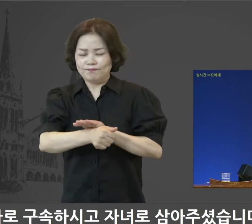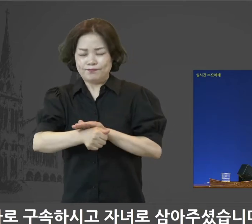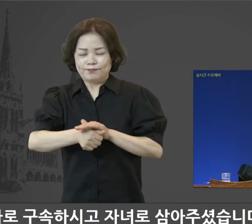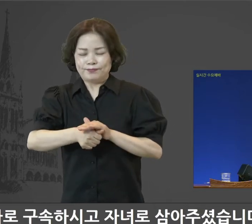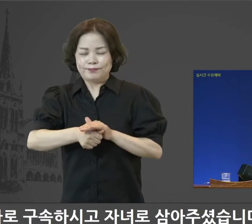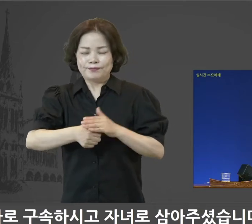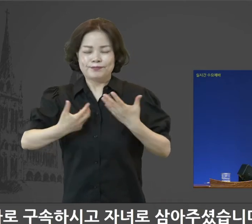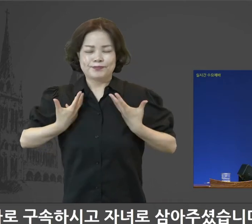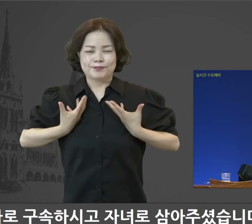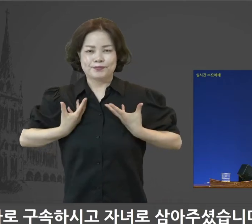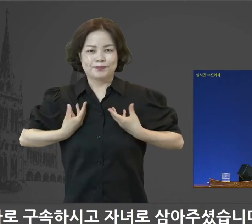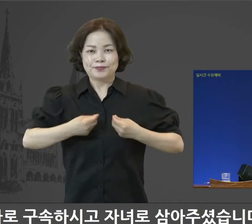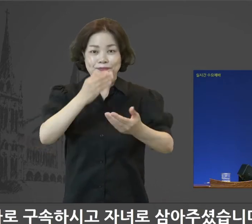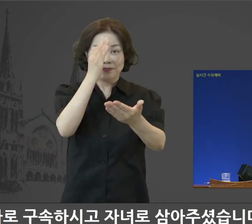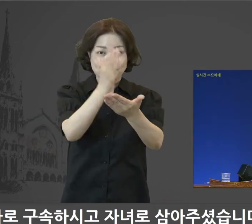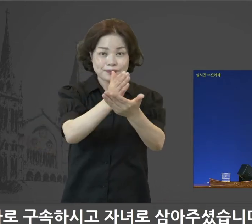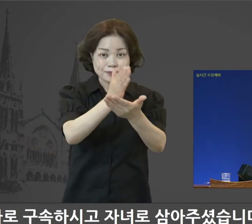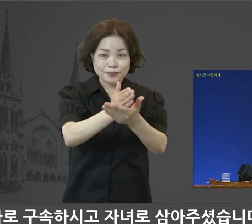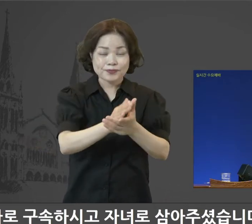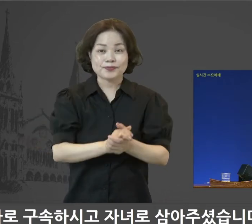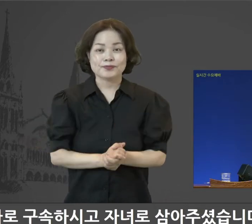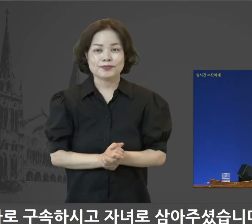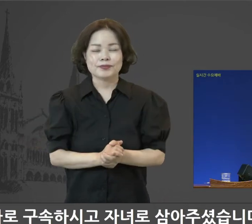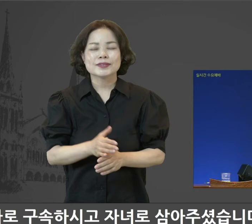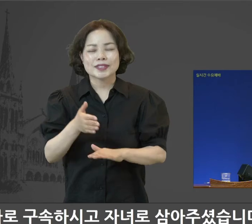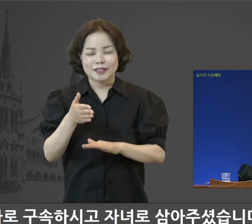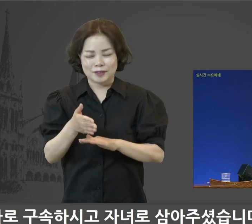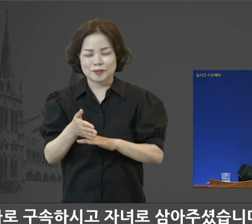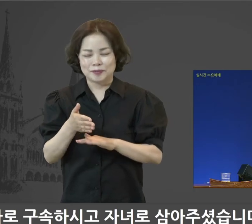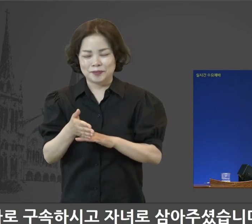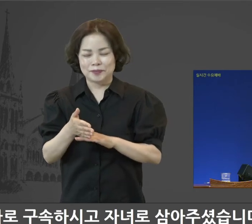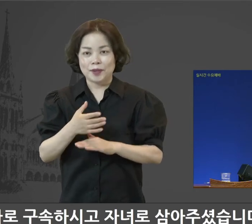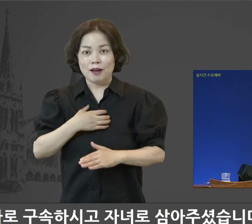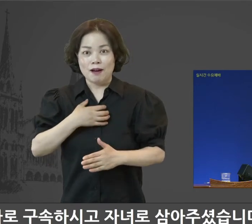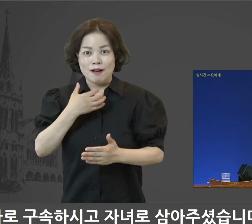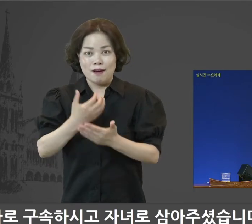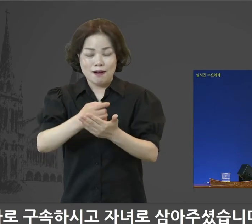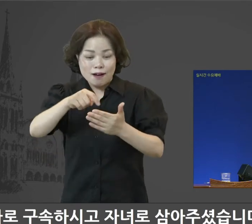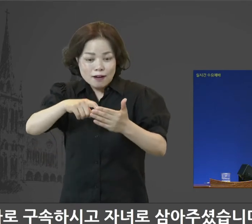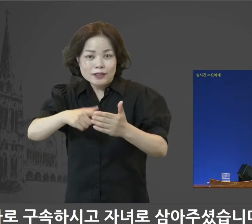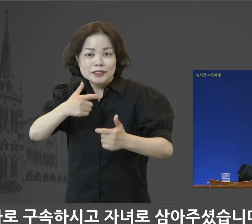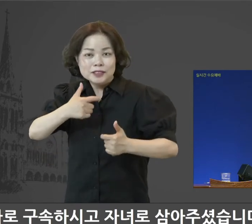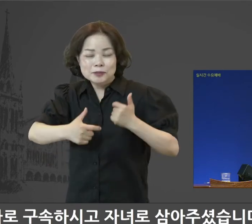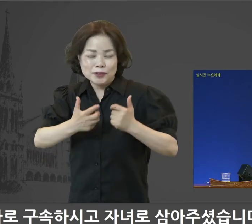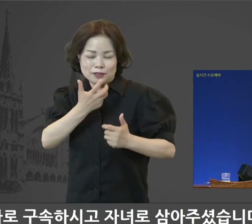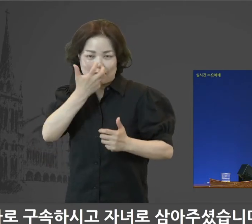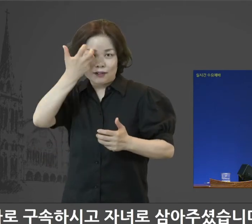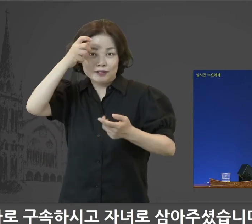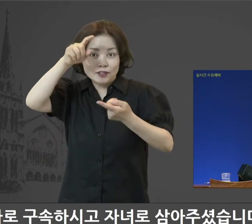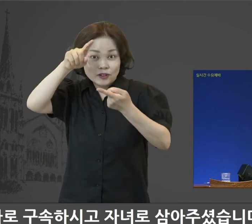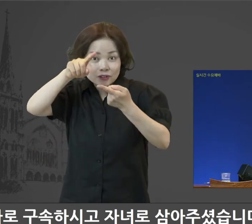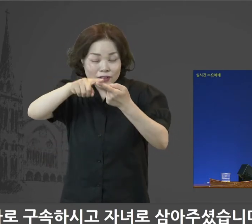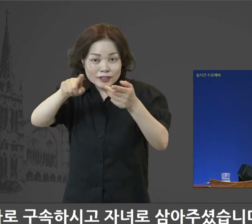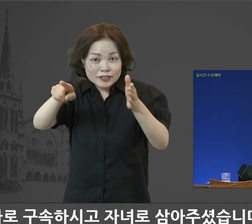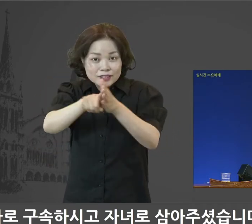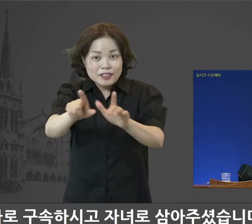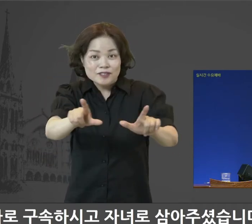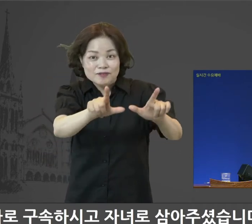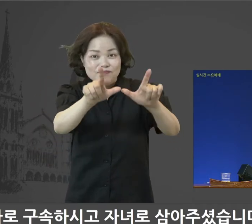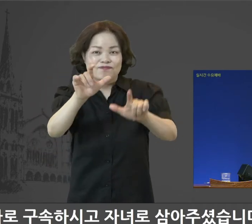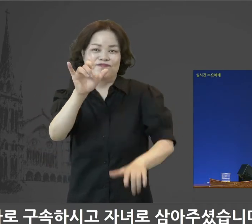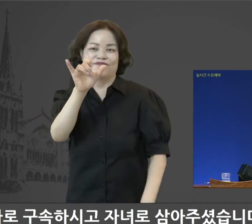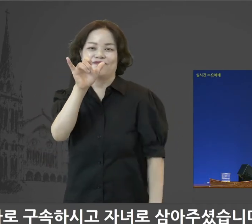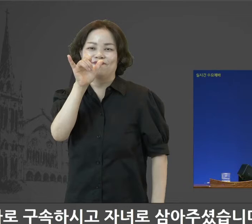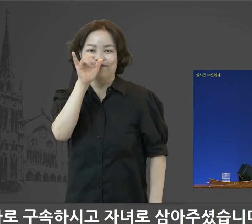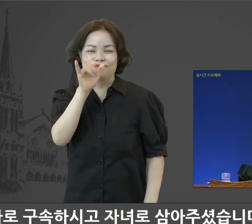주눅들거나 절망에 빠지지 않습니다. 감사와 감격 가운데 기쁨으로 성령을 따라 신앙생활할 수